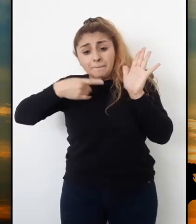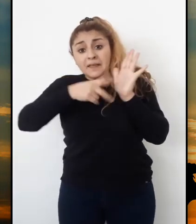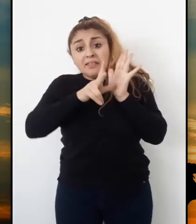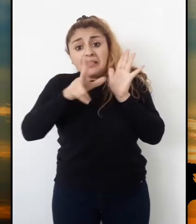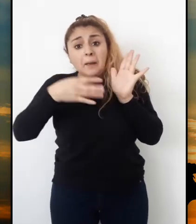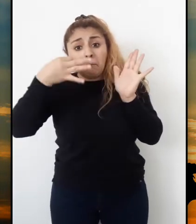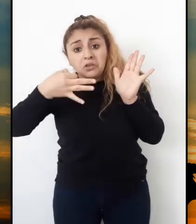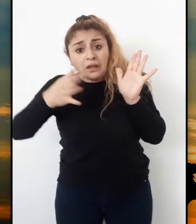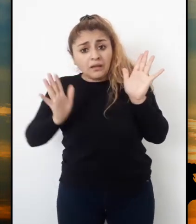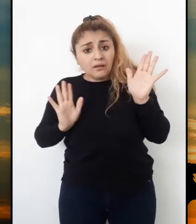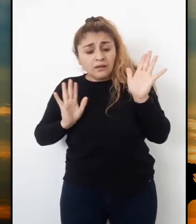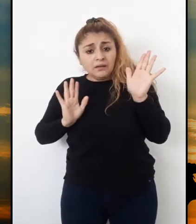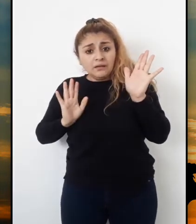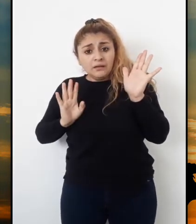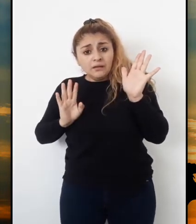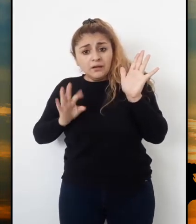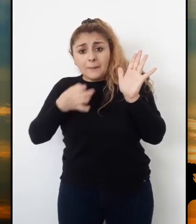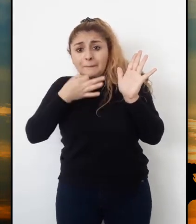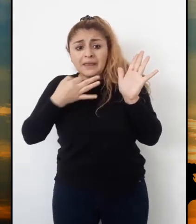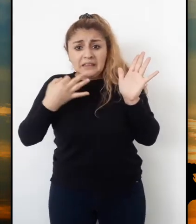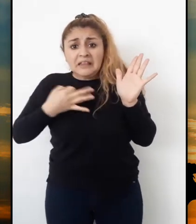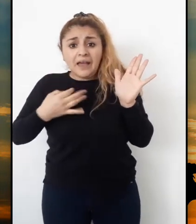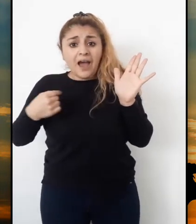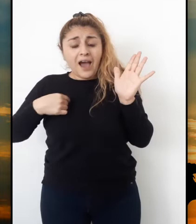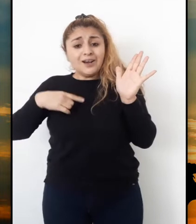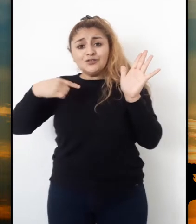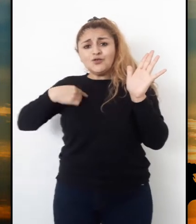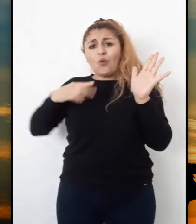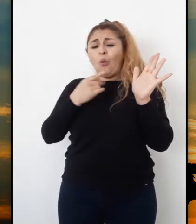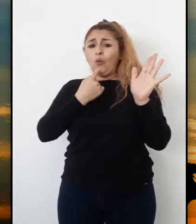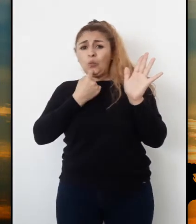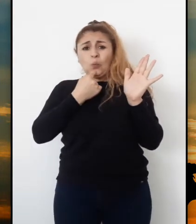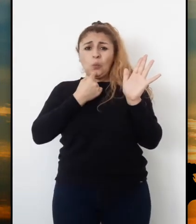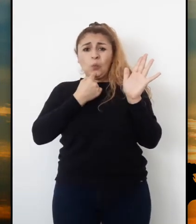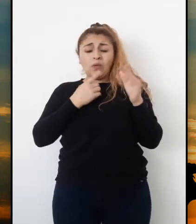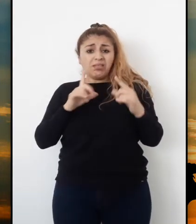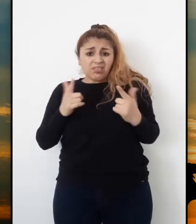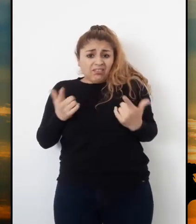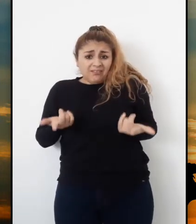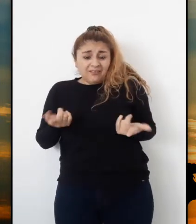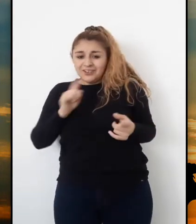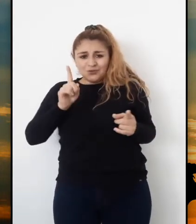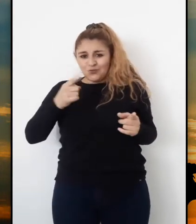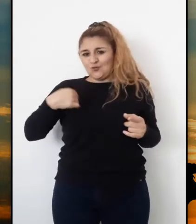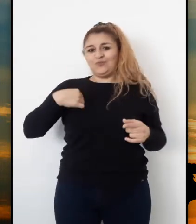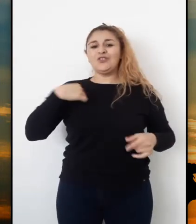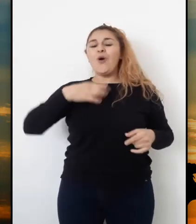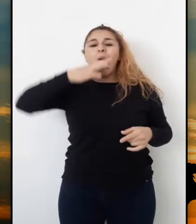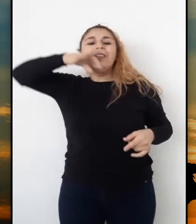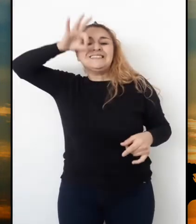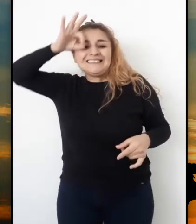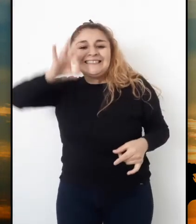es cierto. Il n'y a pas de place pour le doute. No hay lugar a duda. Dans